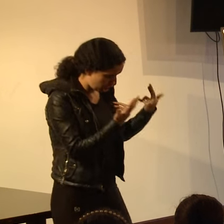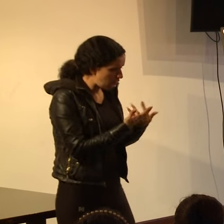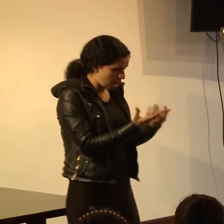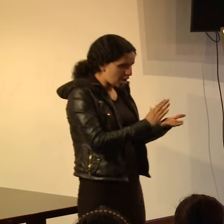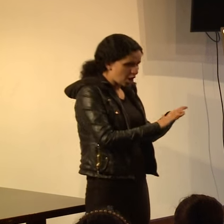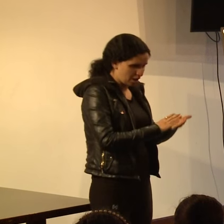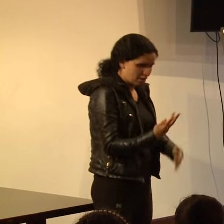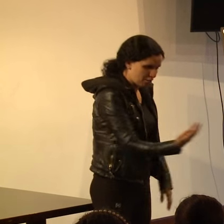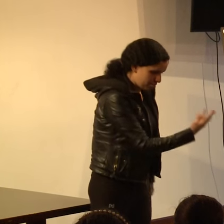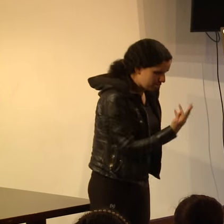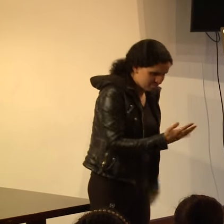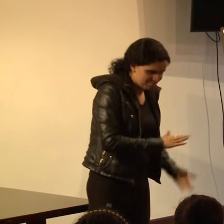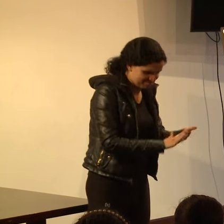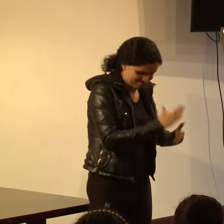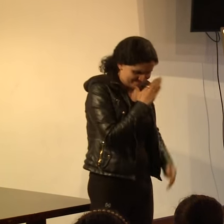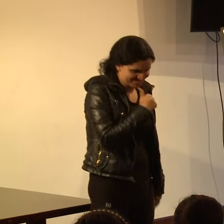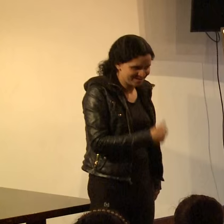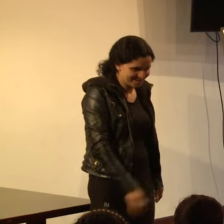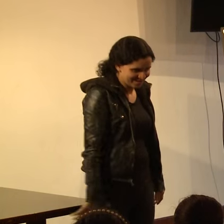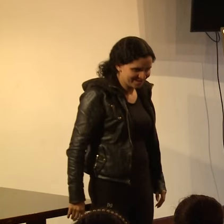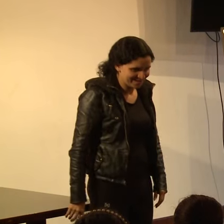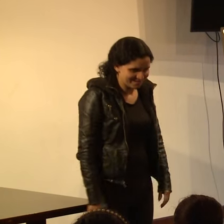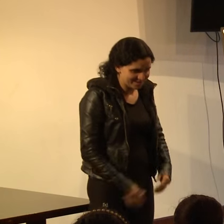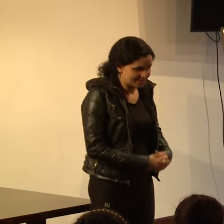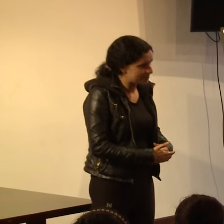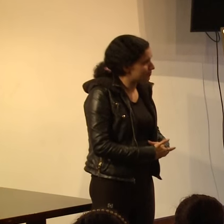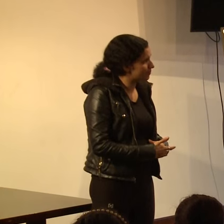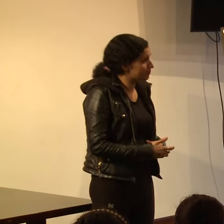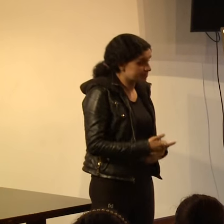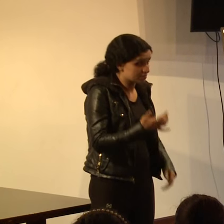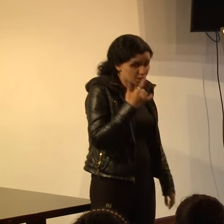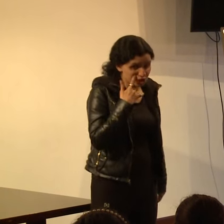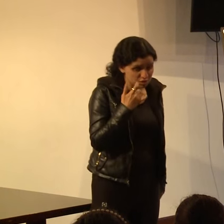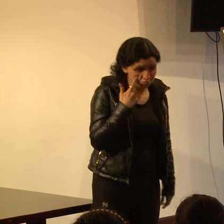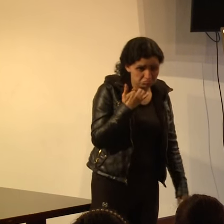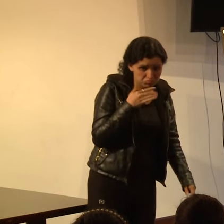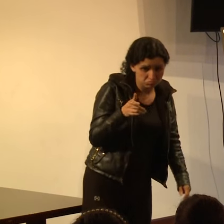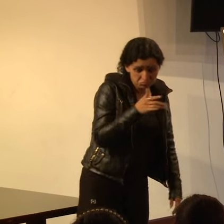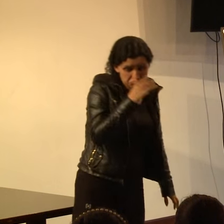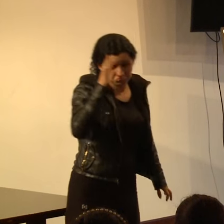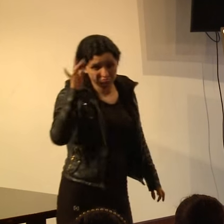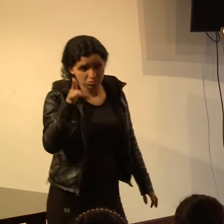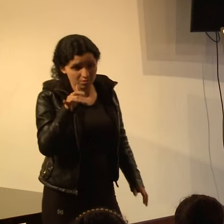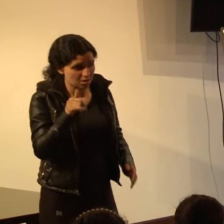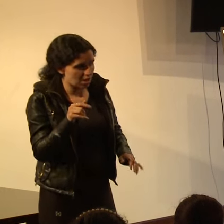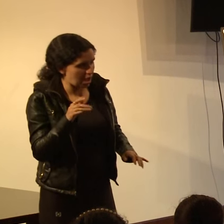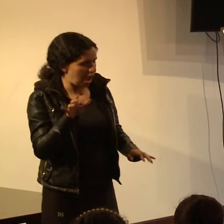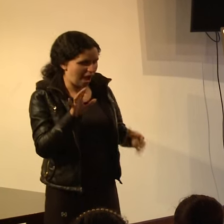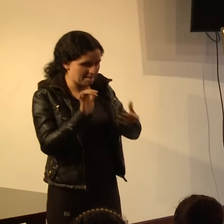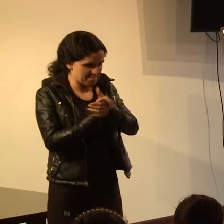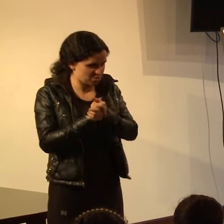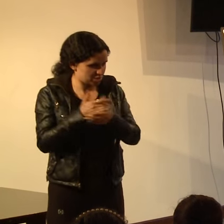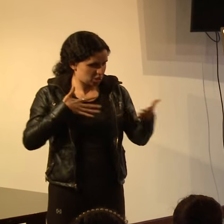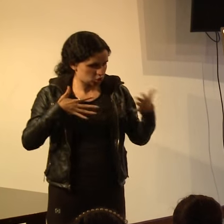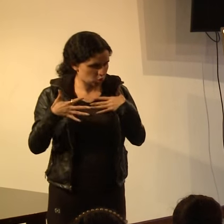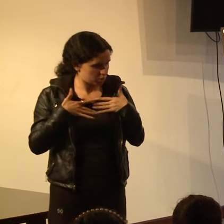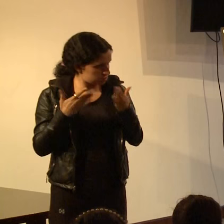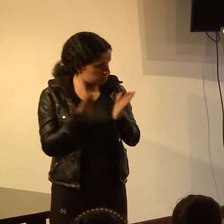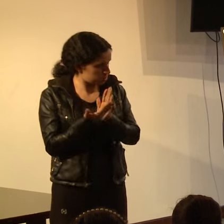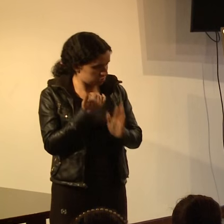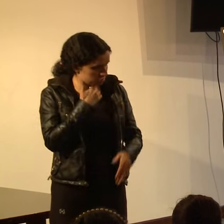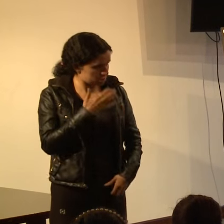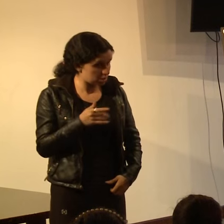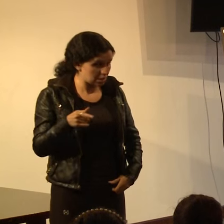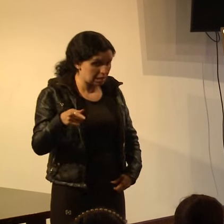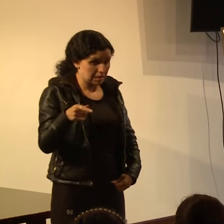trabajar en equipo. ¿O no le enseñan? Si algo tienen de chévere, y si ustedes, no sé si han tenido la posibilidad de tener amigos actores o que estudien o que entran en un grupo, si